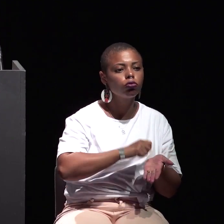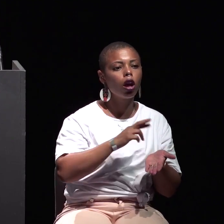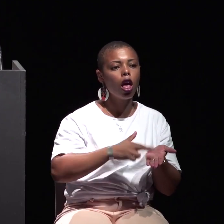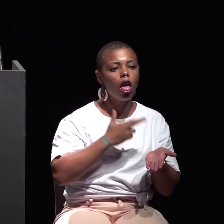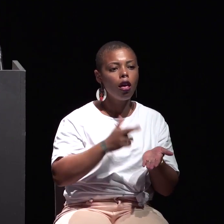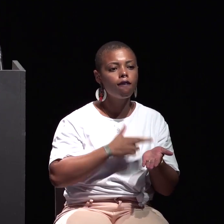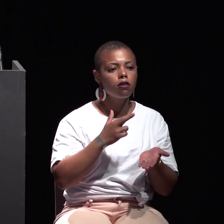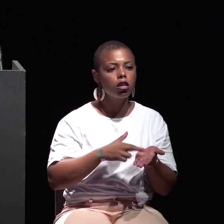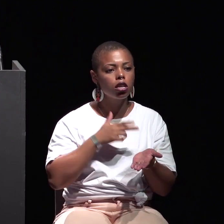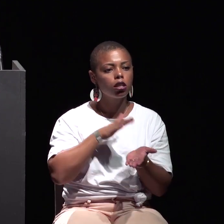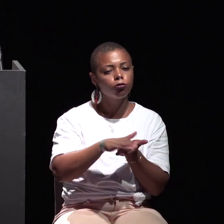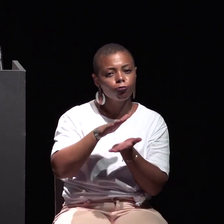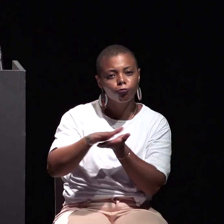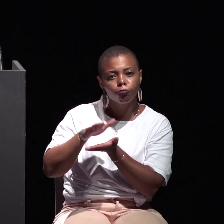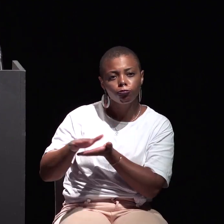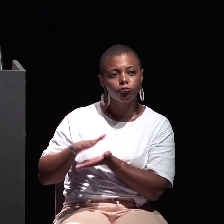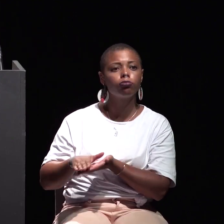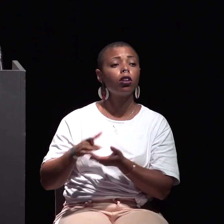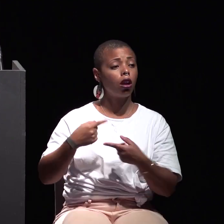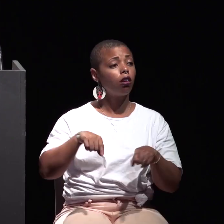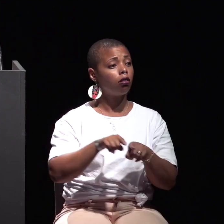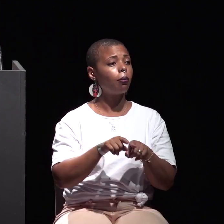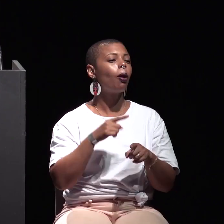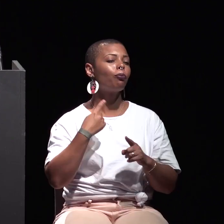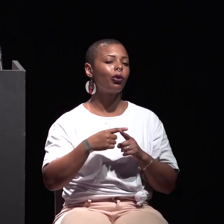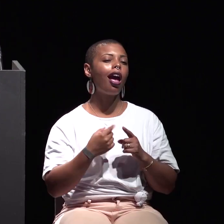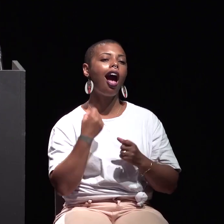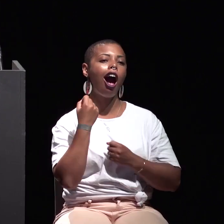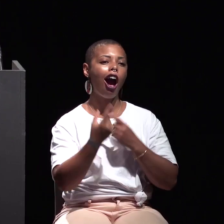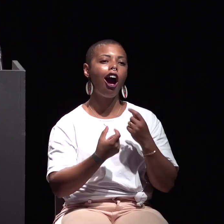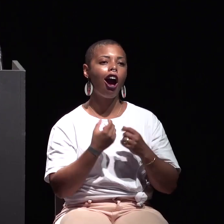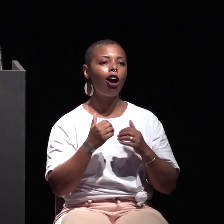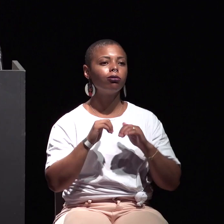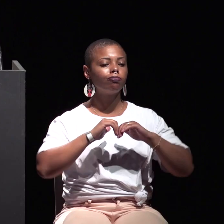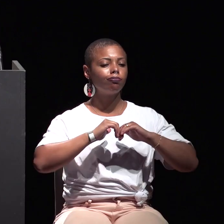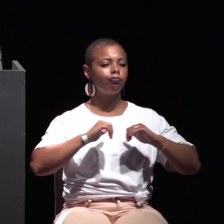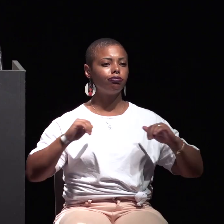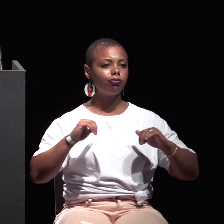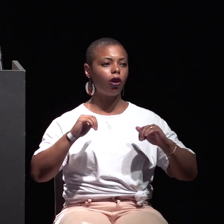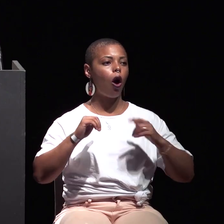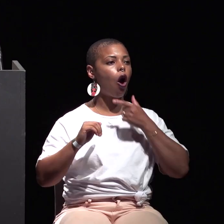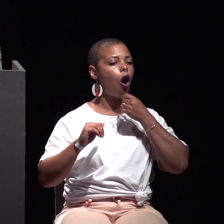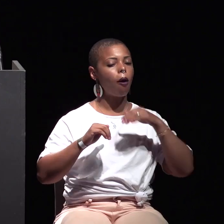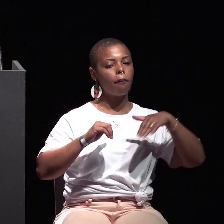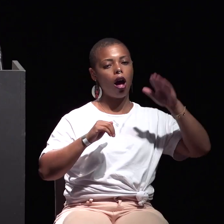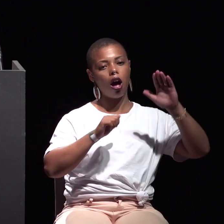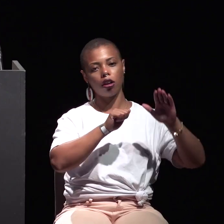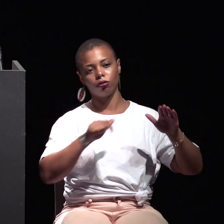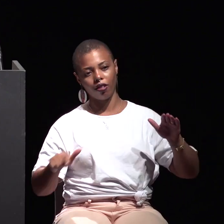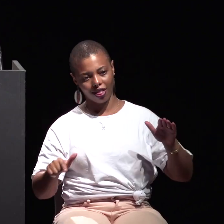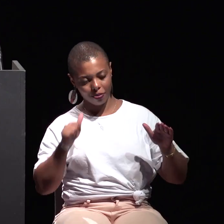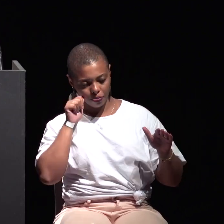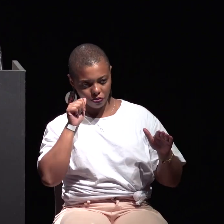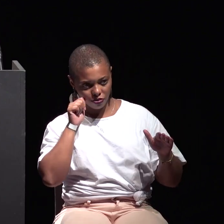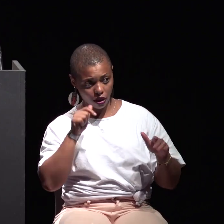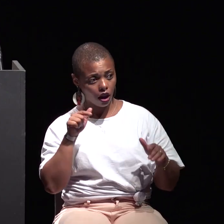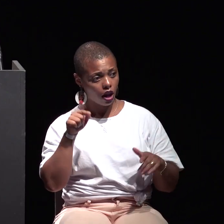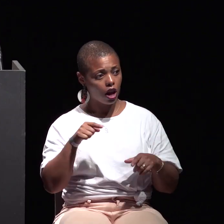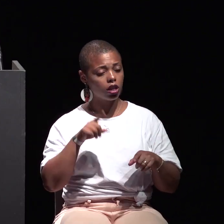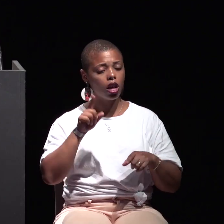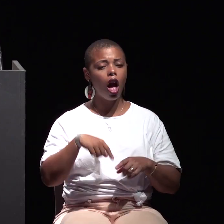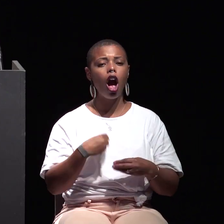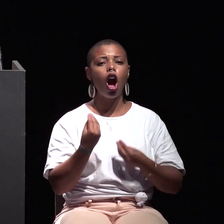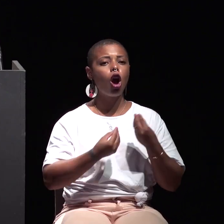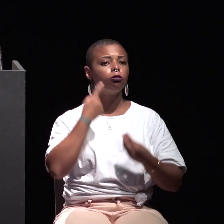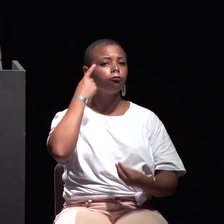restrito e promove, muitas vezes, a desigualdade de gênero. O projeto ele se inspirou na ação lançada pela